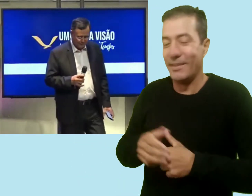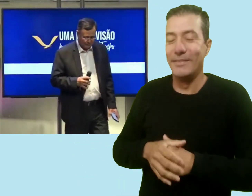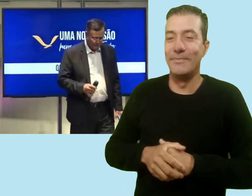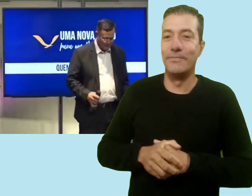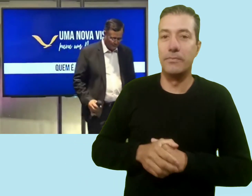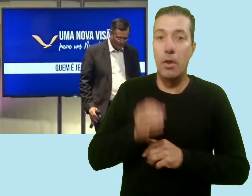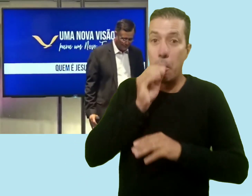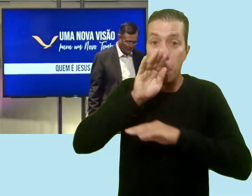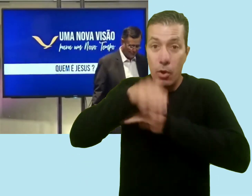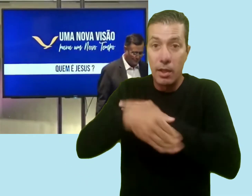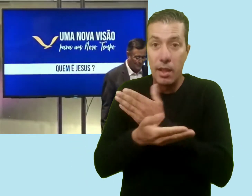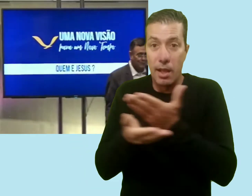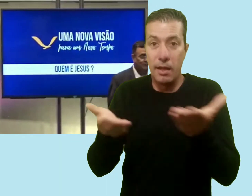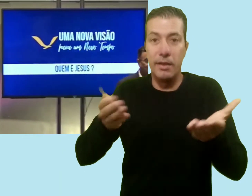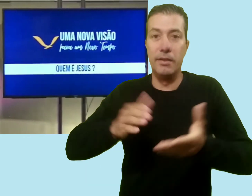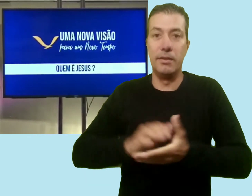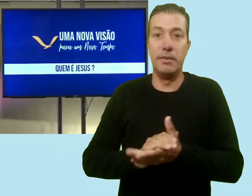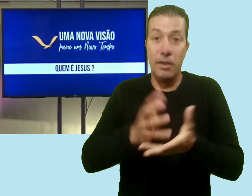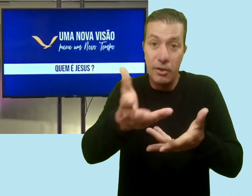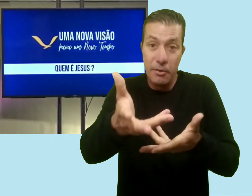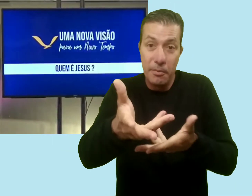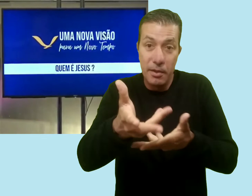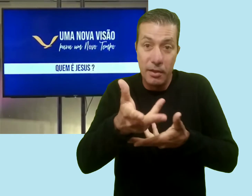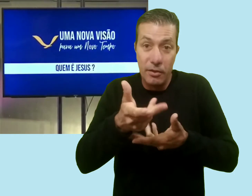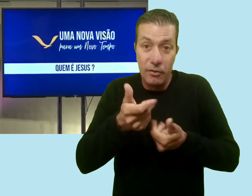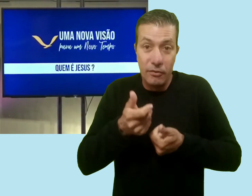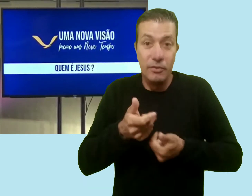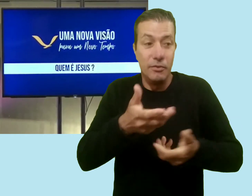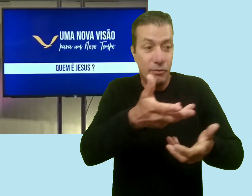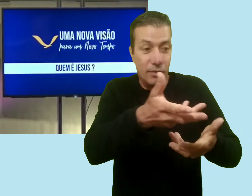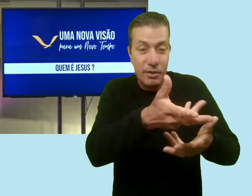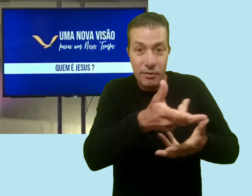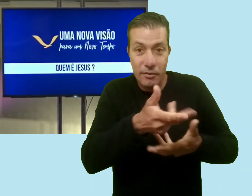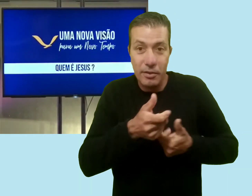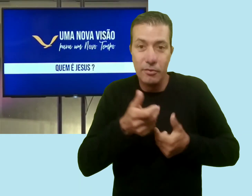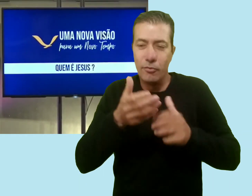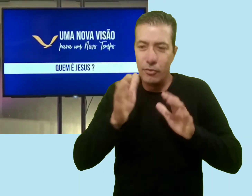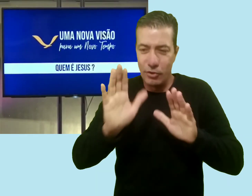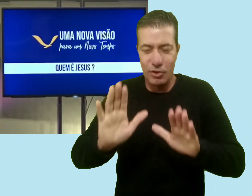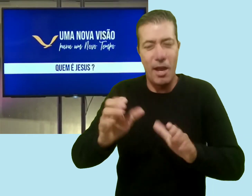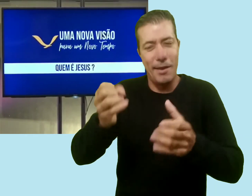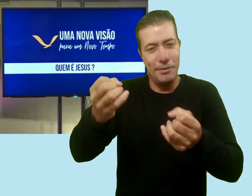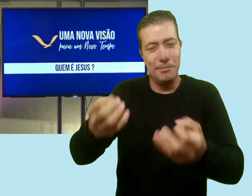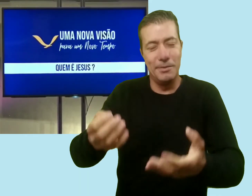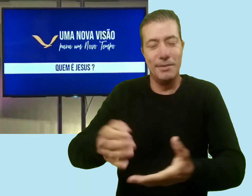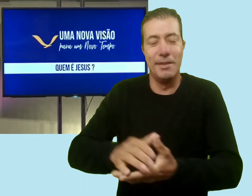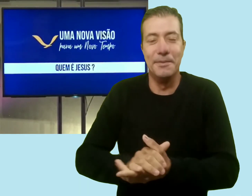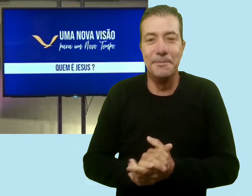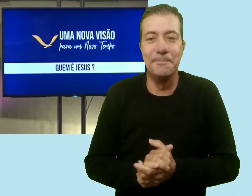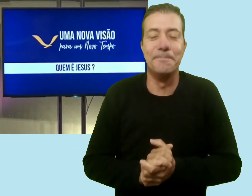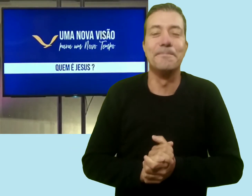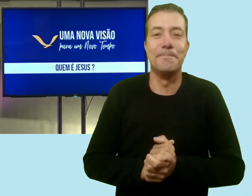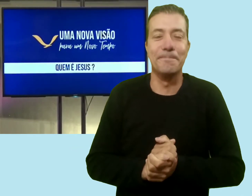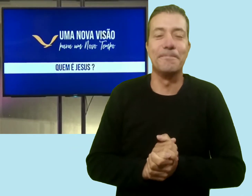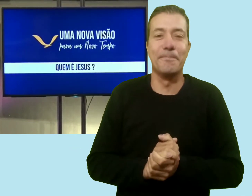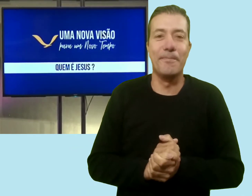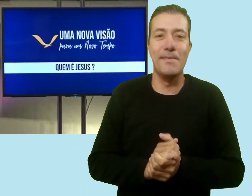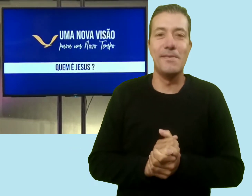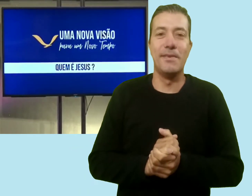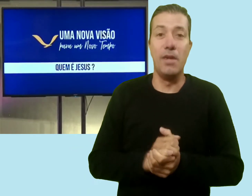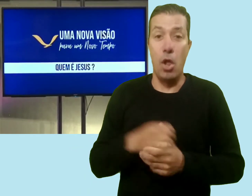Obrigado, boa tarde a todos, sejam bem-vindos, conforme já foi falado,